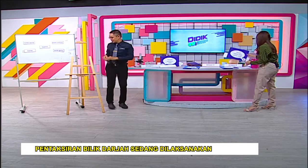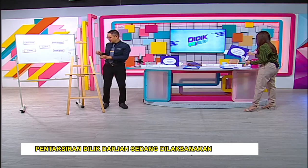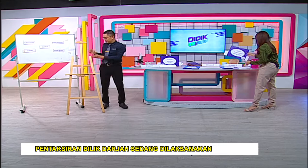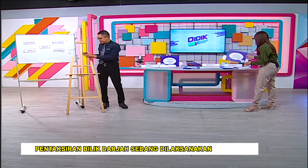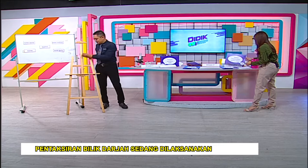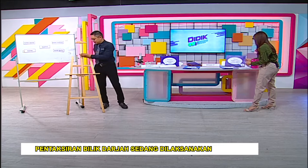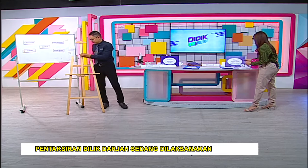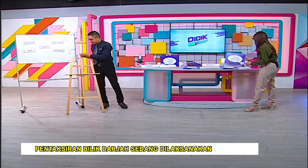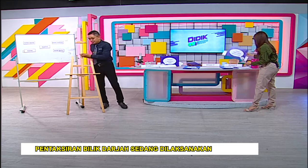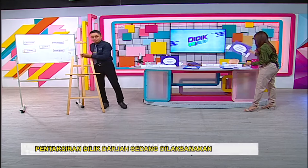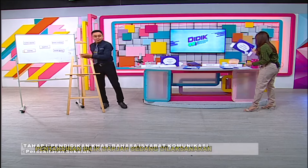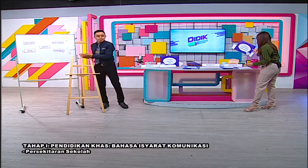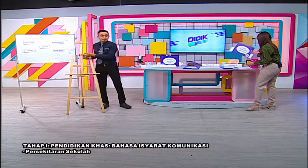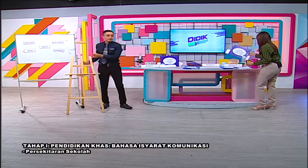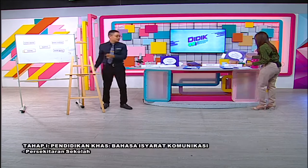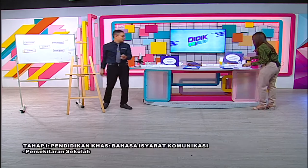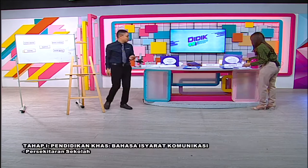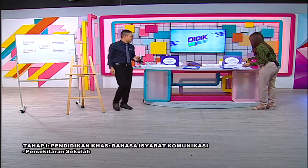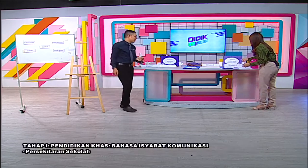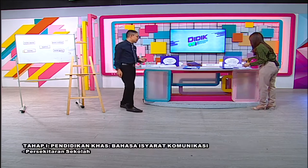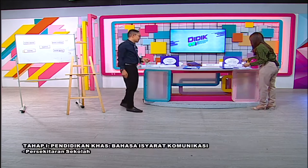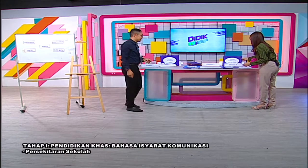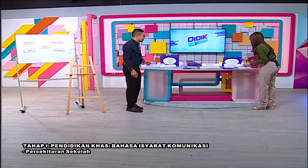di sinilah kot. Macam mana nak letak ni? Okey, tak apa.